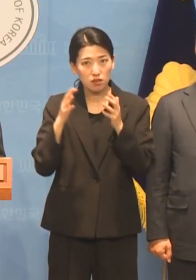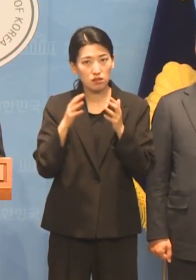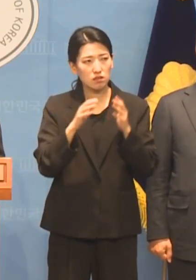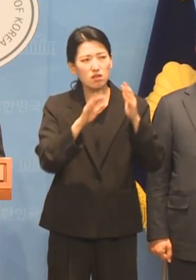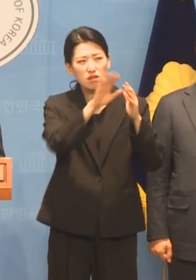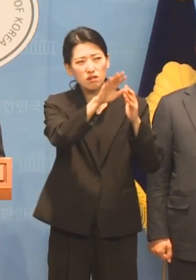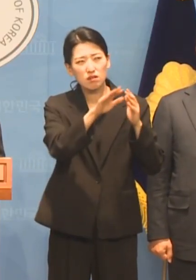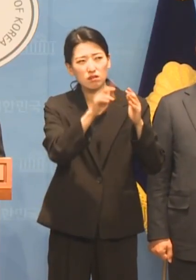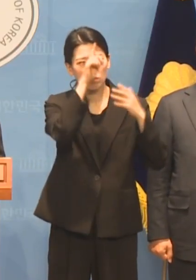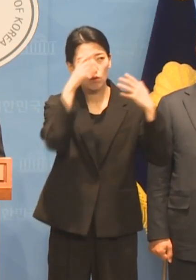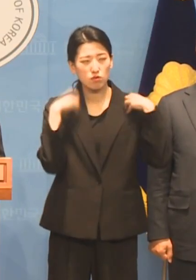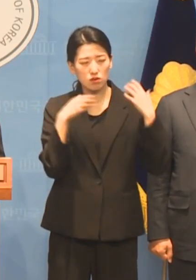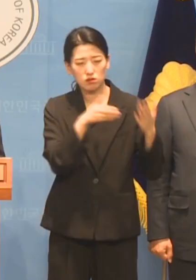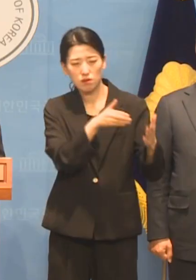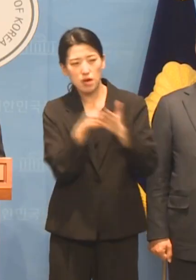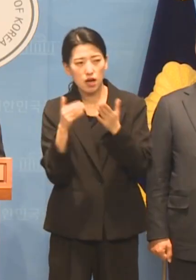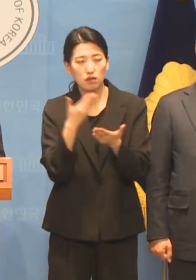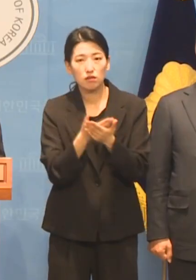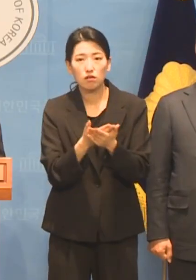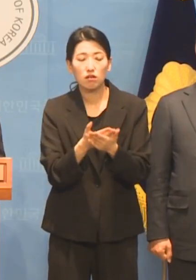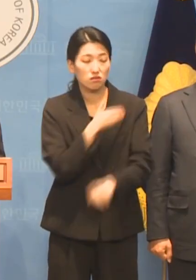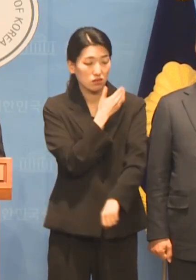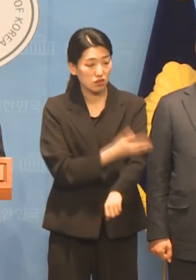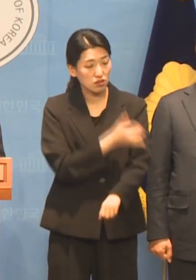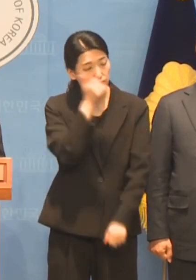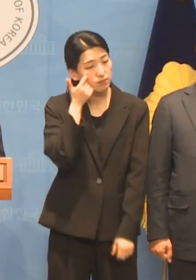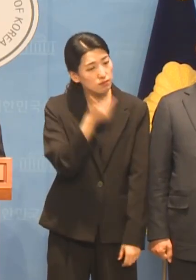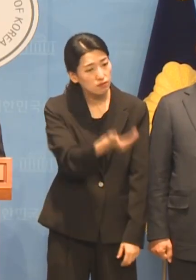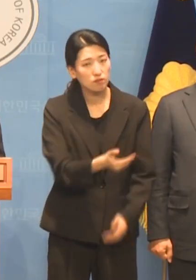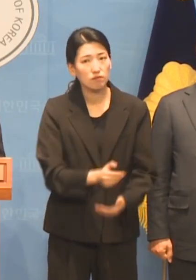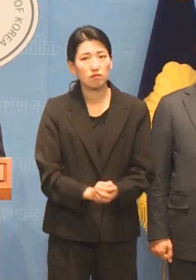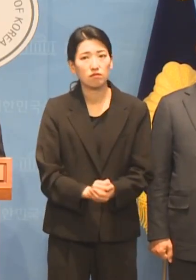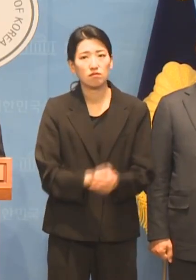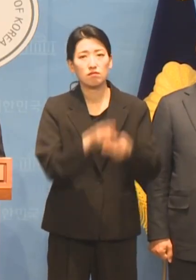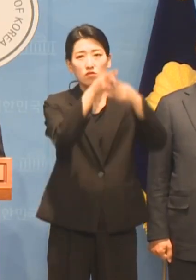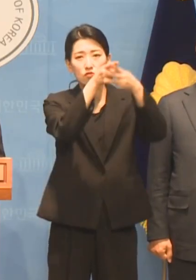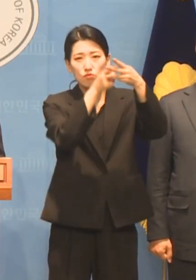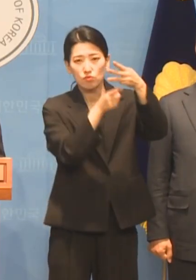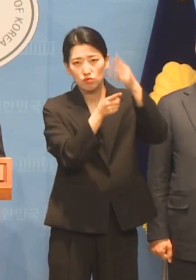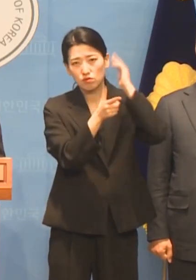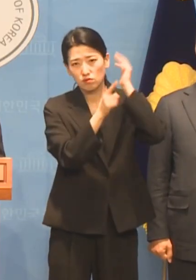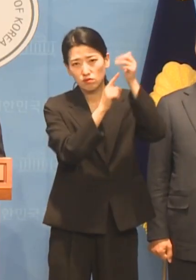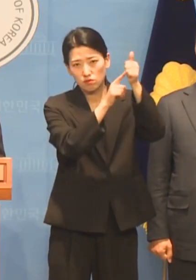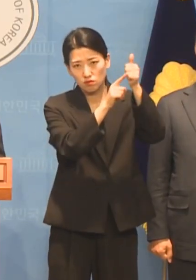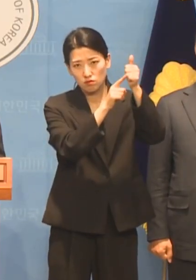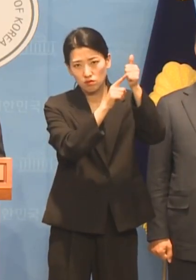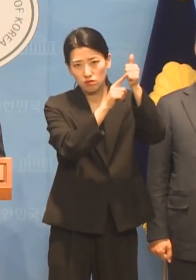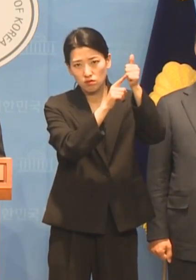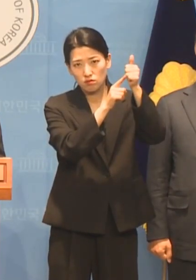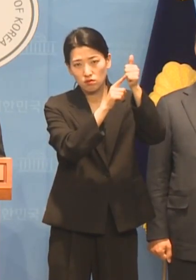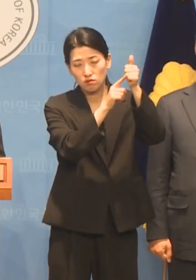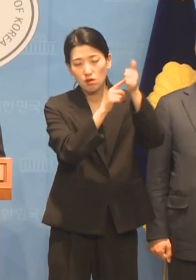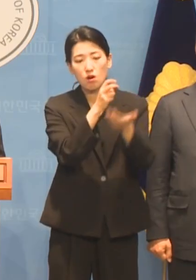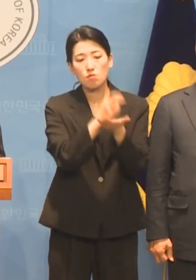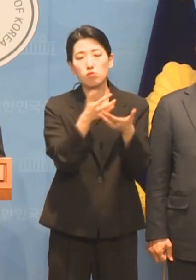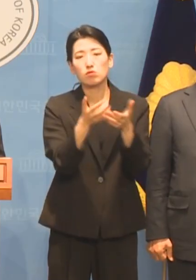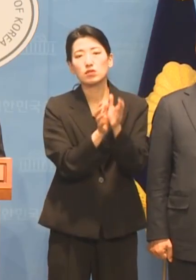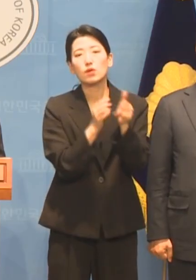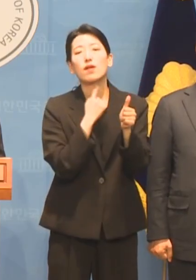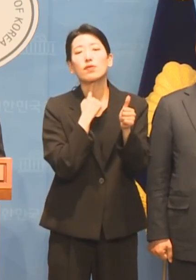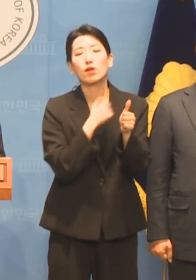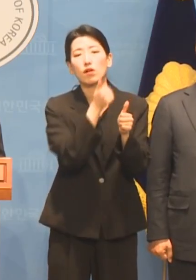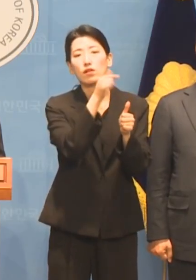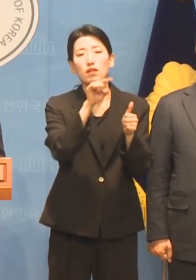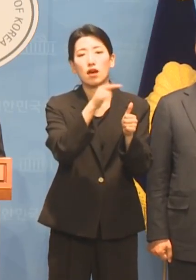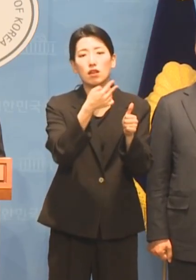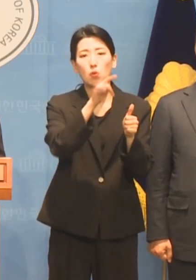있는가 다시 묻습니다. 윤석열 대통령, 최상목 권한대행, 한동훈 전 법무부 장관,